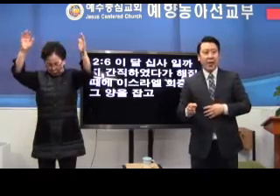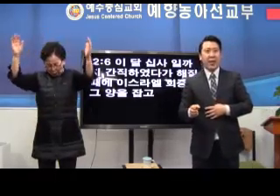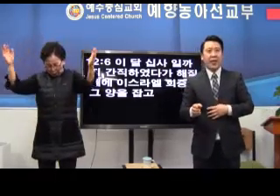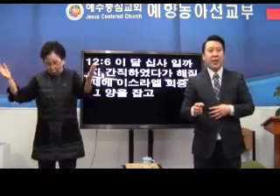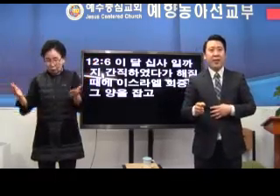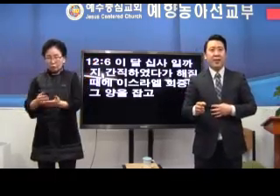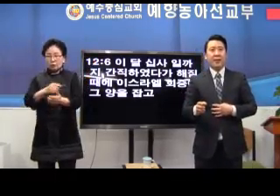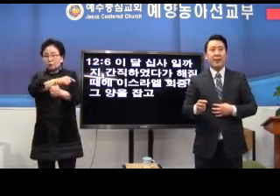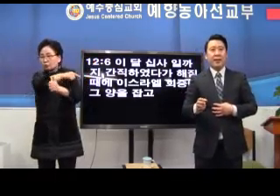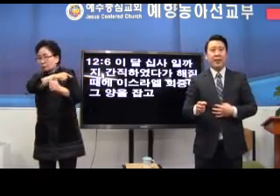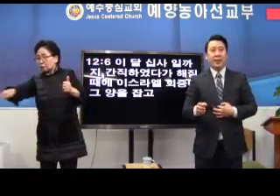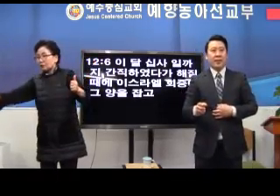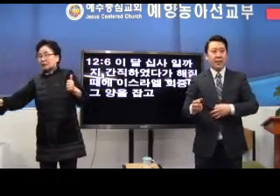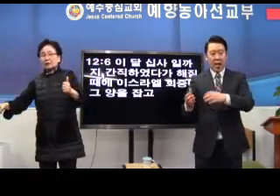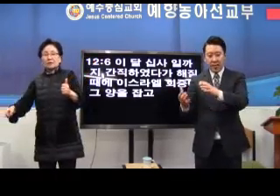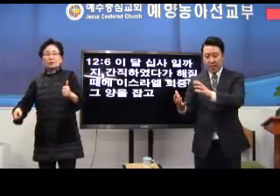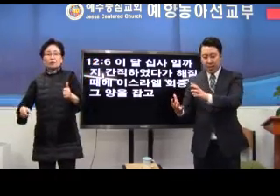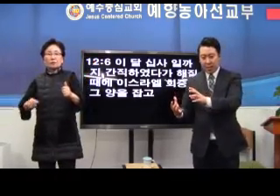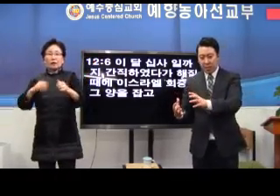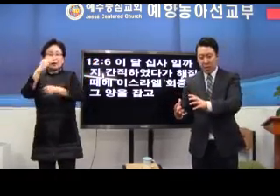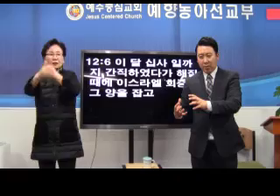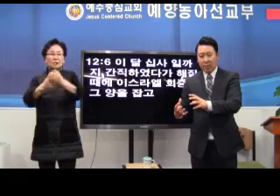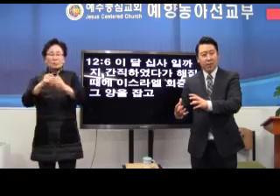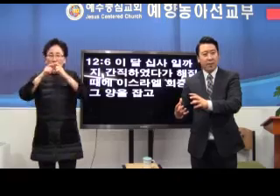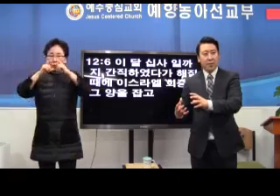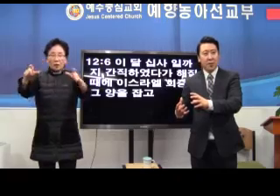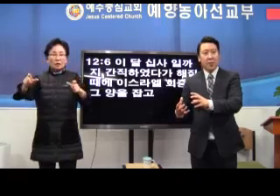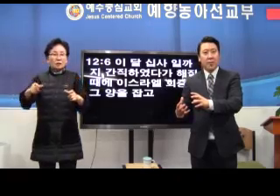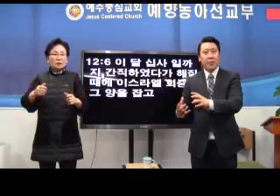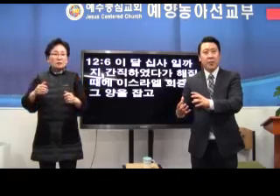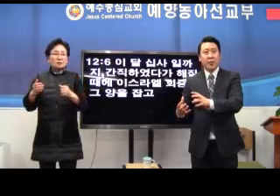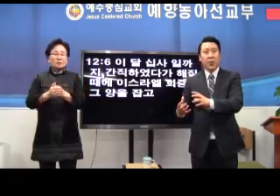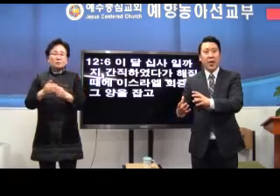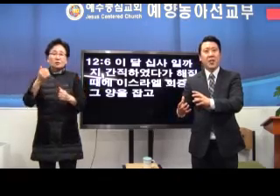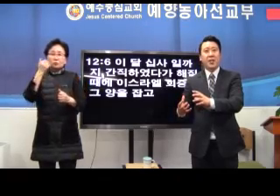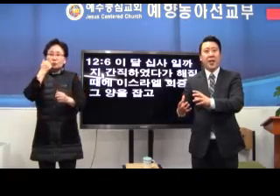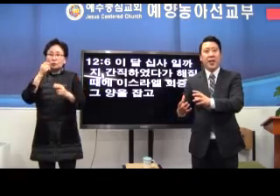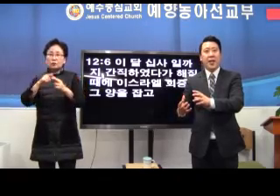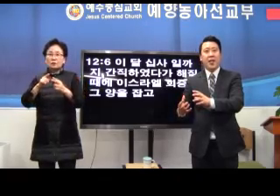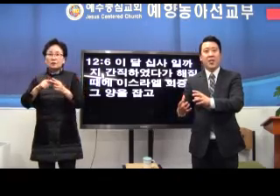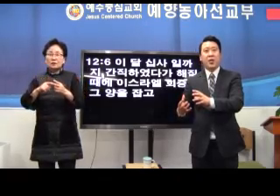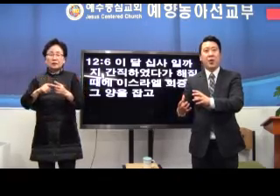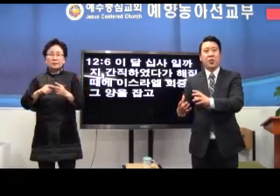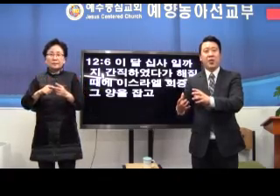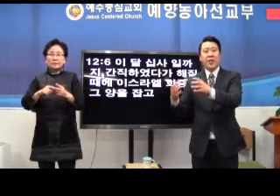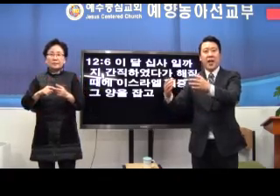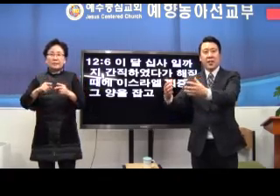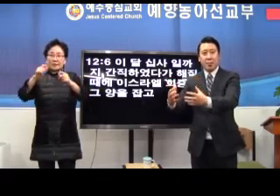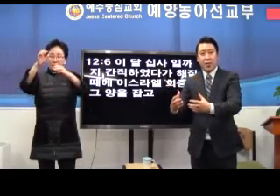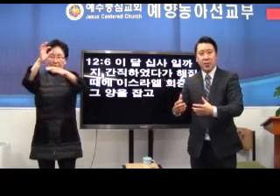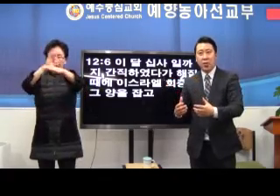밤에 양을 잡아서 또 해질 때에 이스라엘 중에 그 양을 잡아서